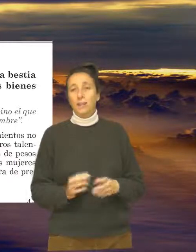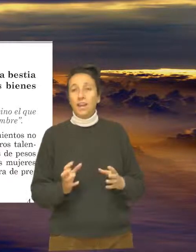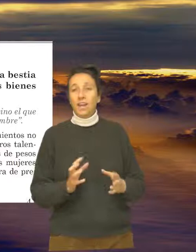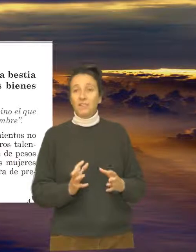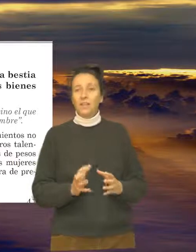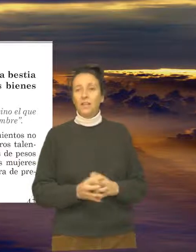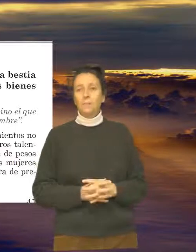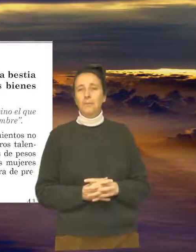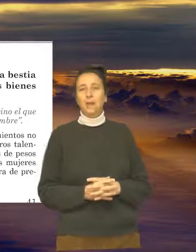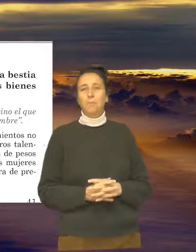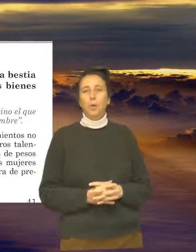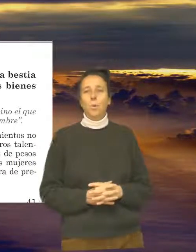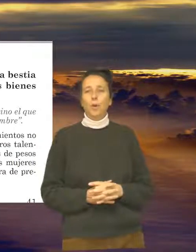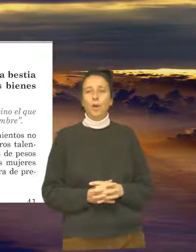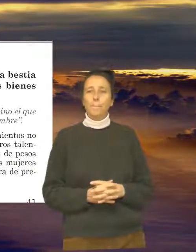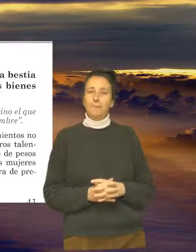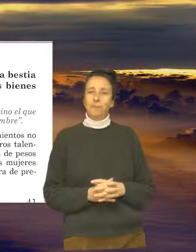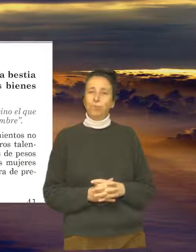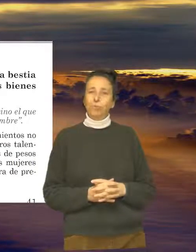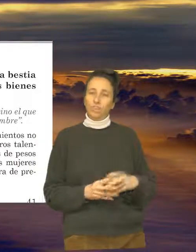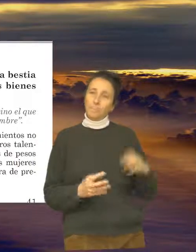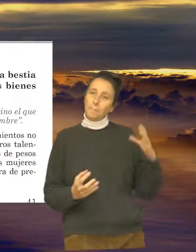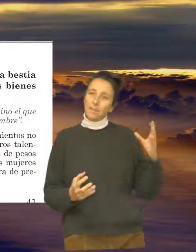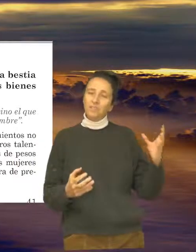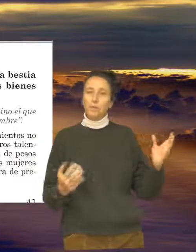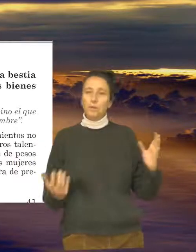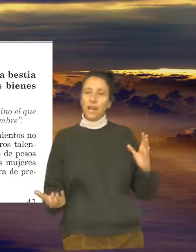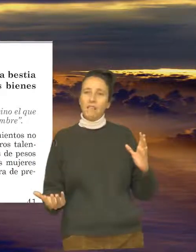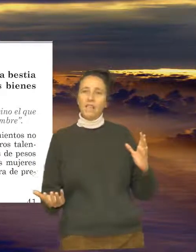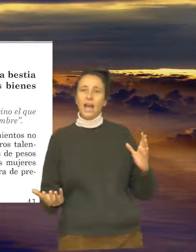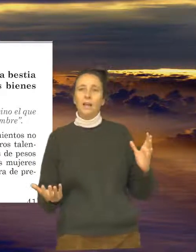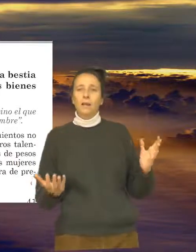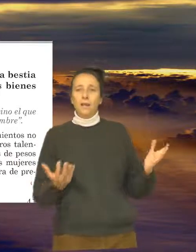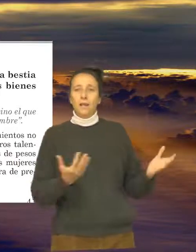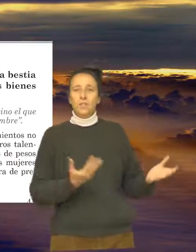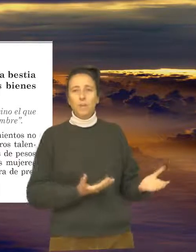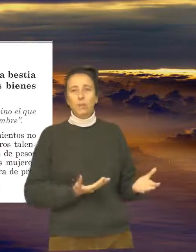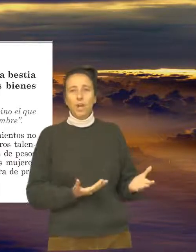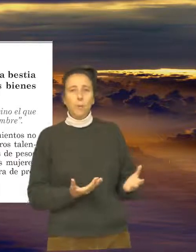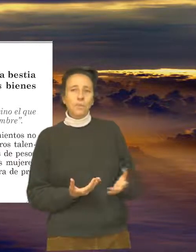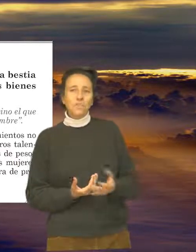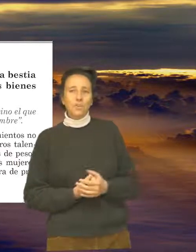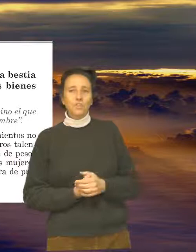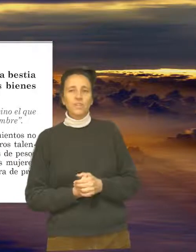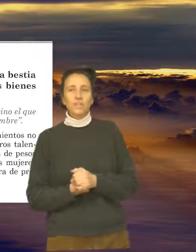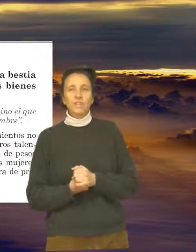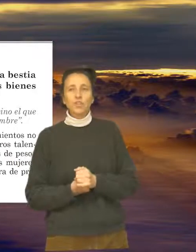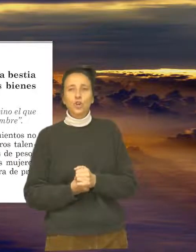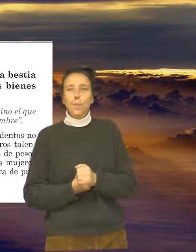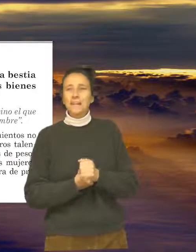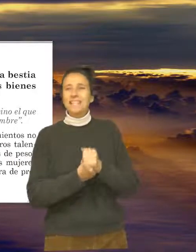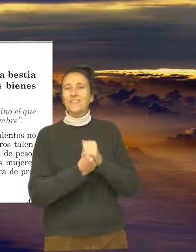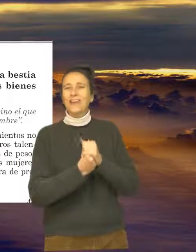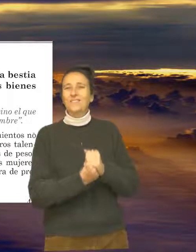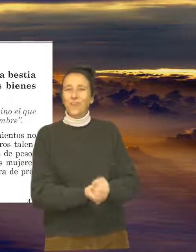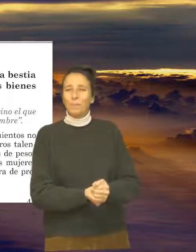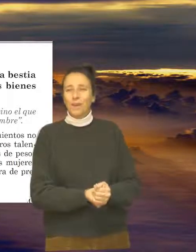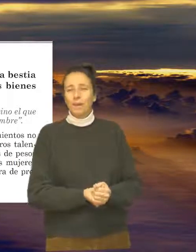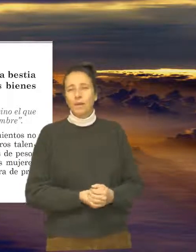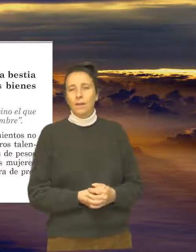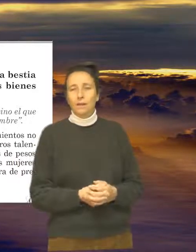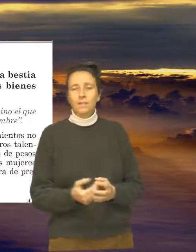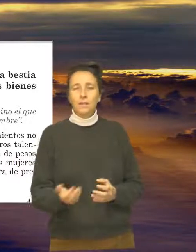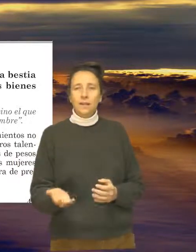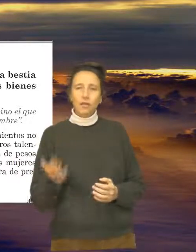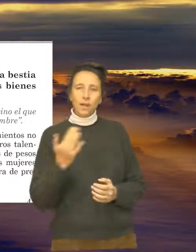la referencia también en el propio capítulo 13, al principio y al final. Respecto al nombre, se nos dice que son nombres de